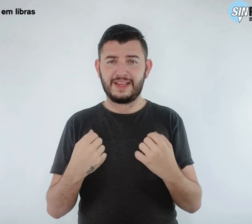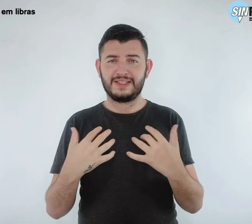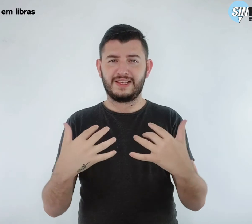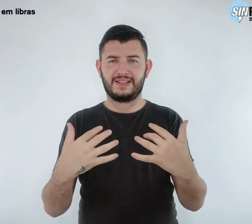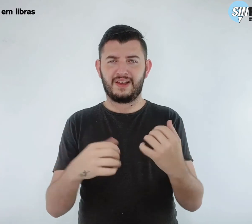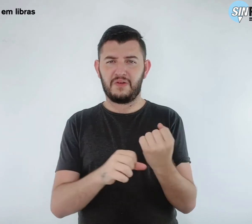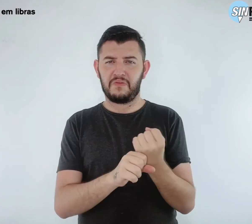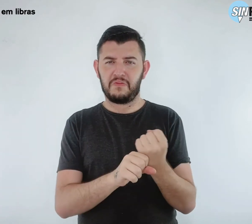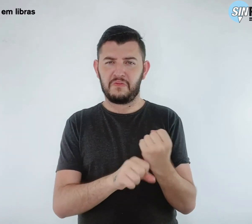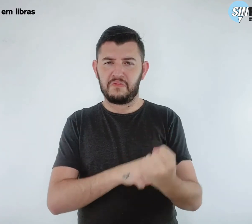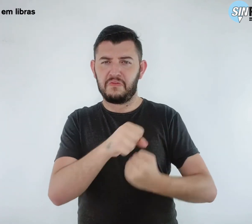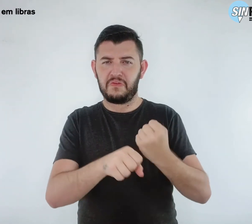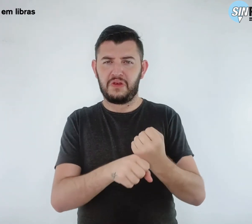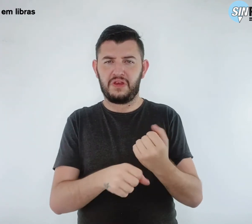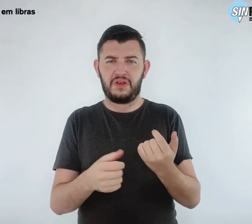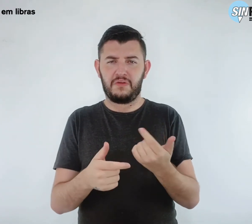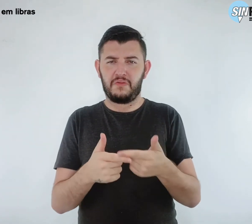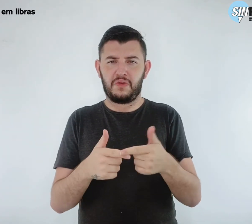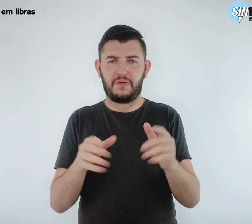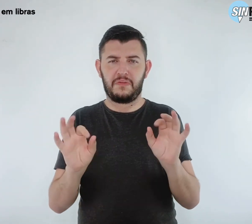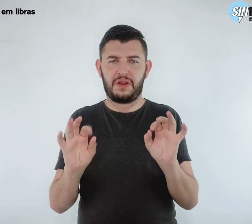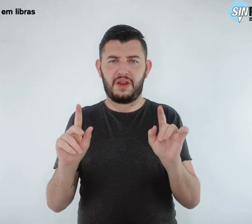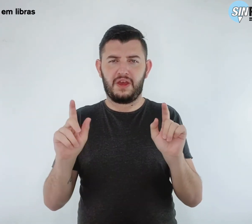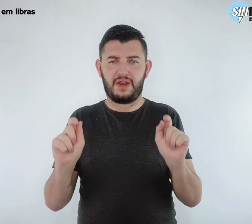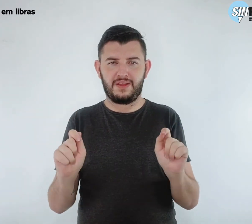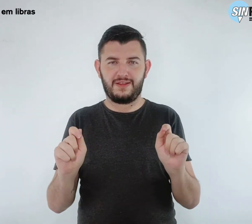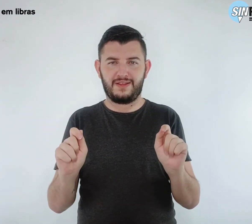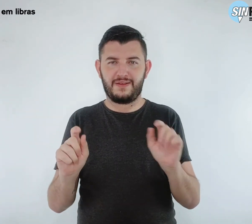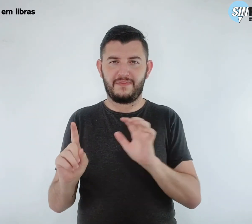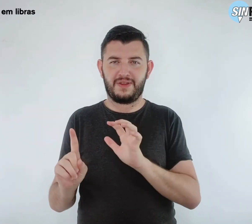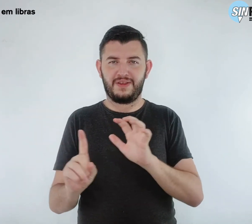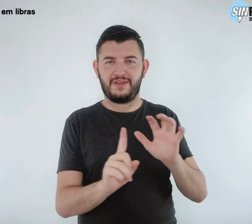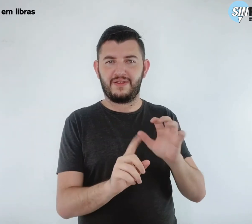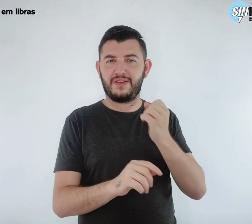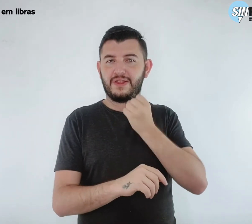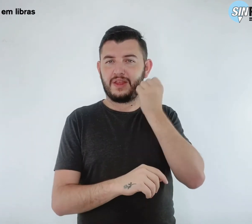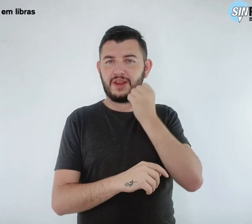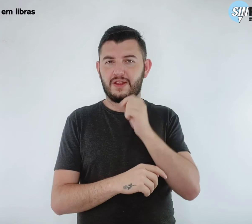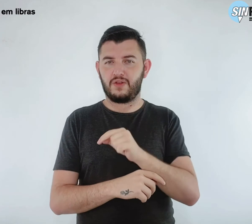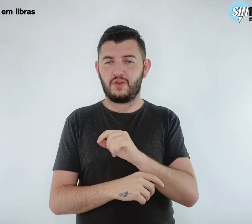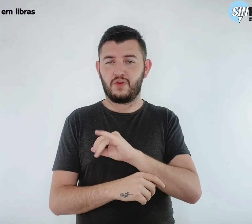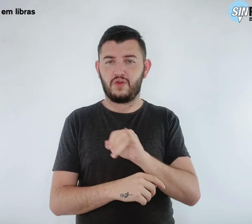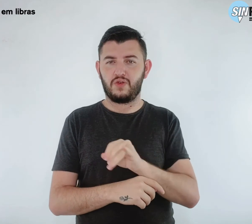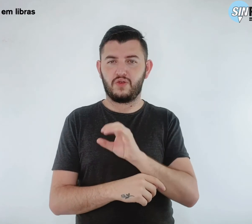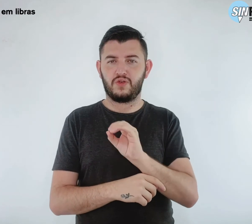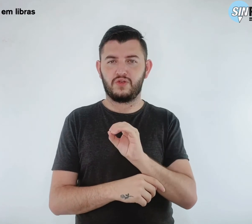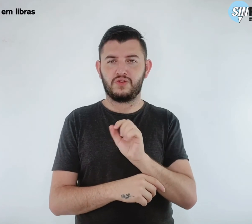sessão, em outro ano, sem nenhum inconveniente, pressionou o senador Joaquim